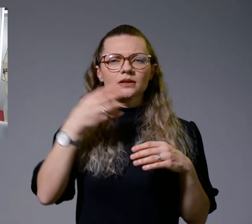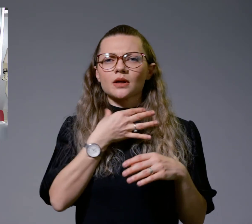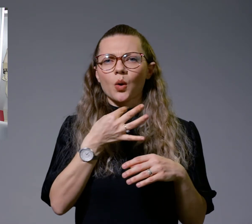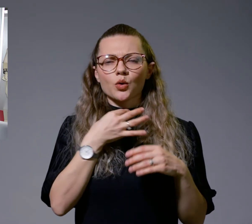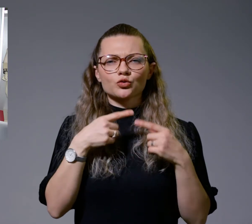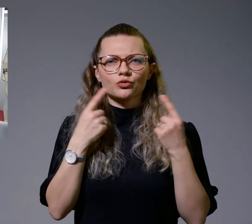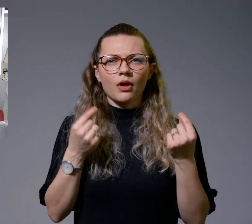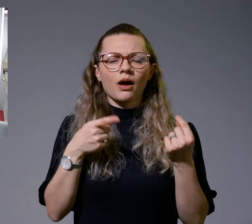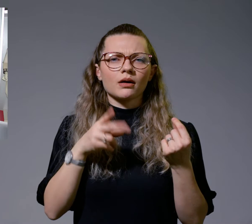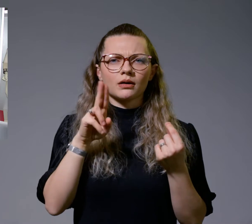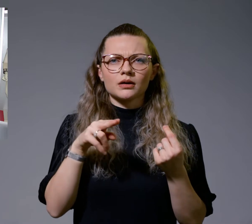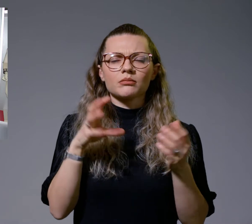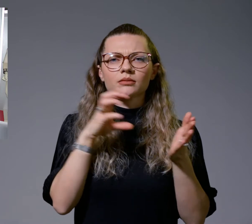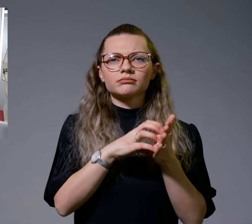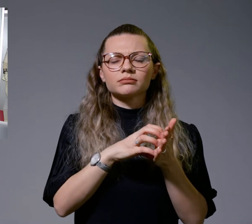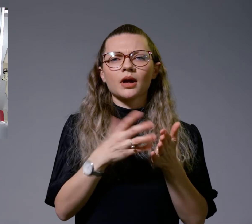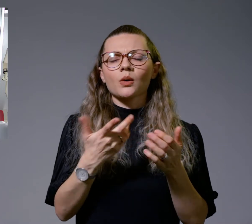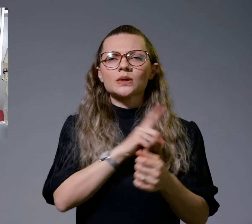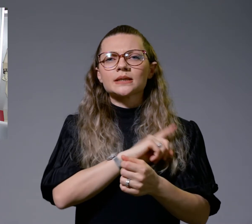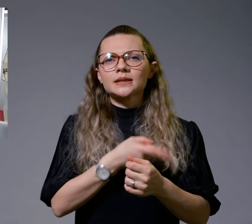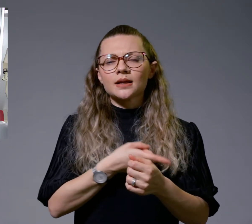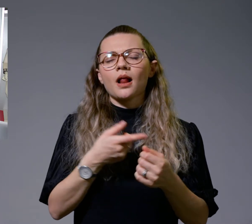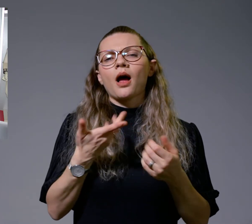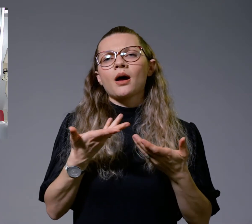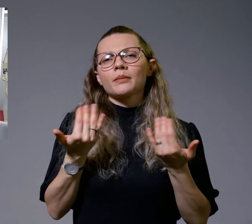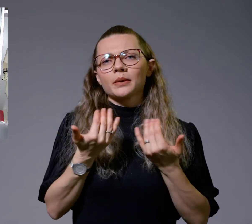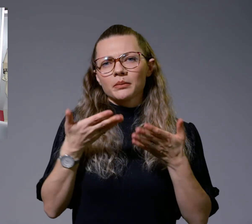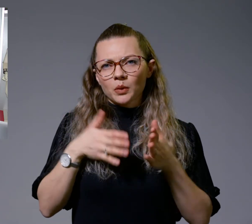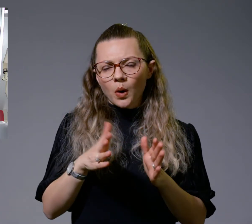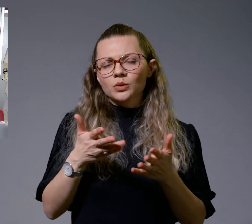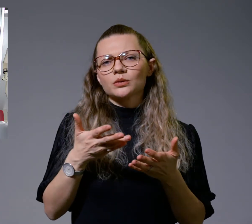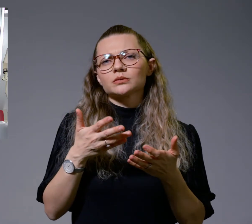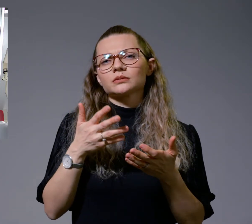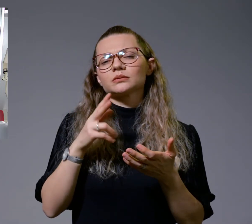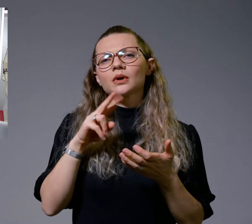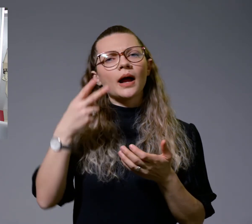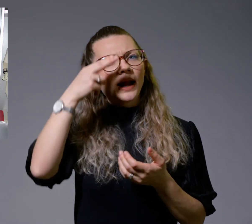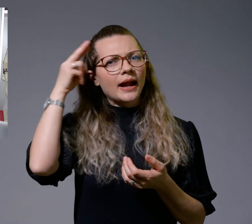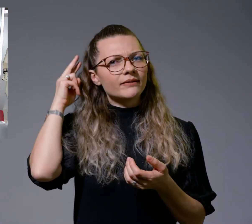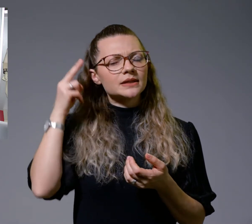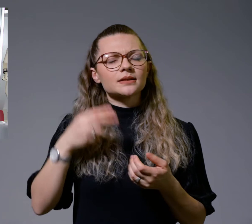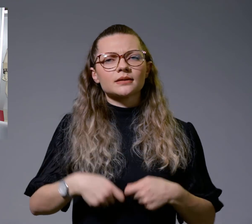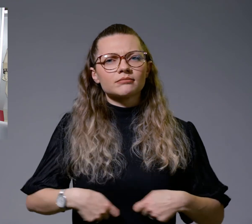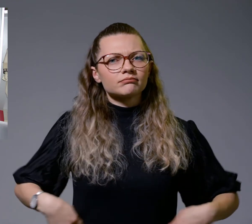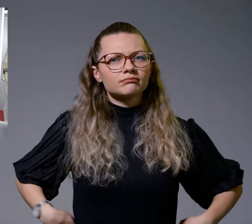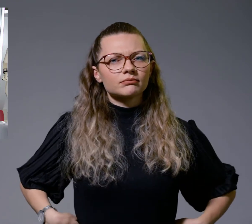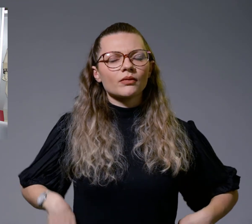има символ на сила и плодност. Невестинската скутина, вута, која